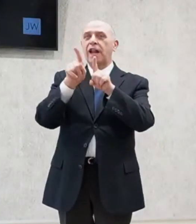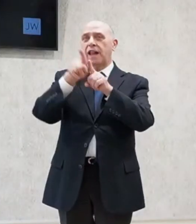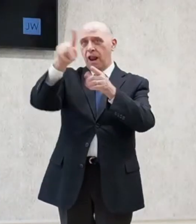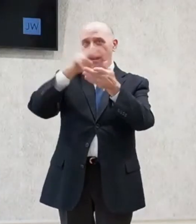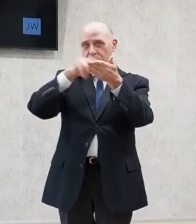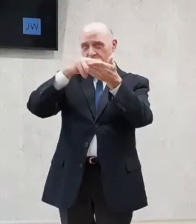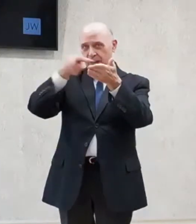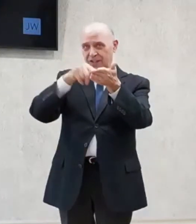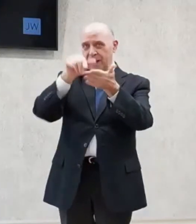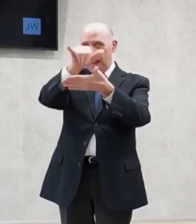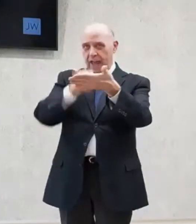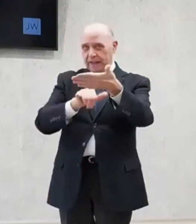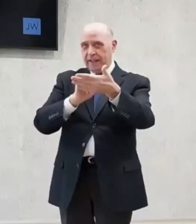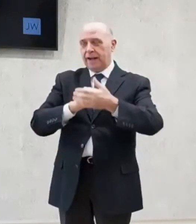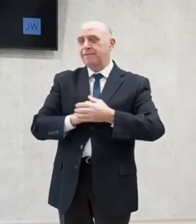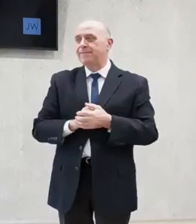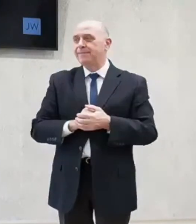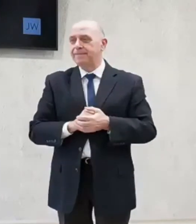lettera